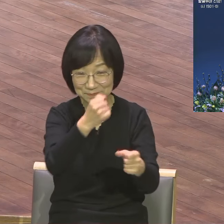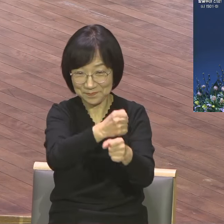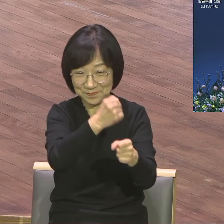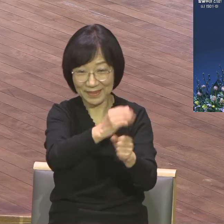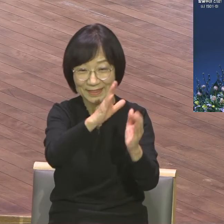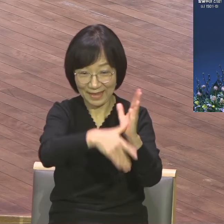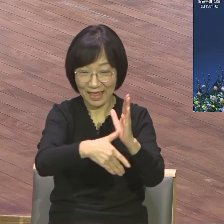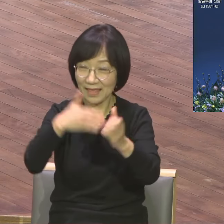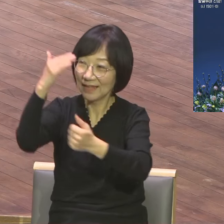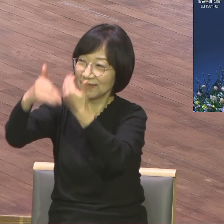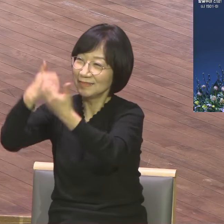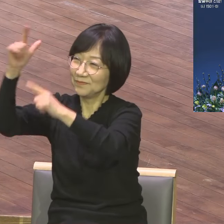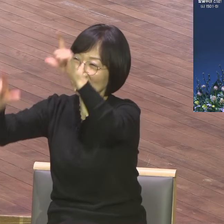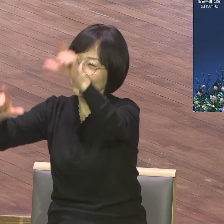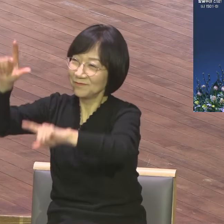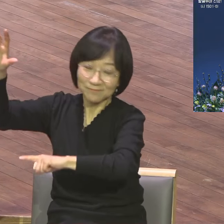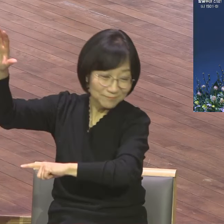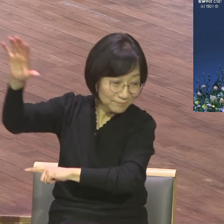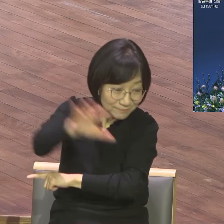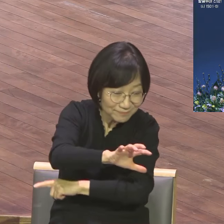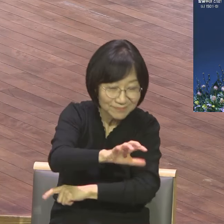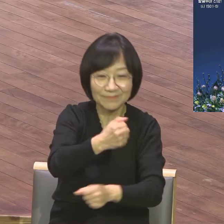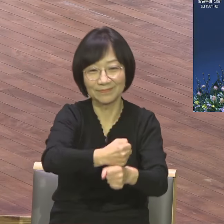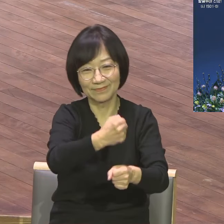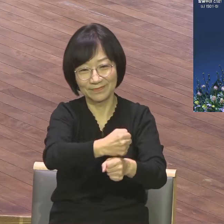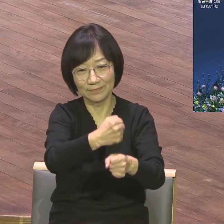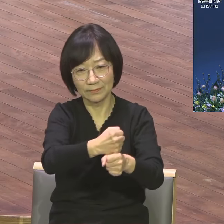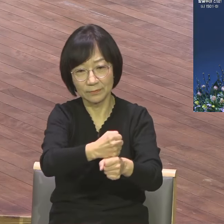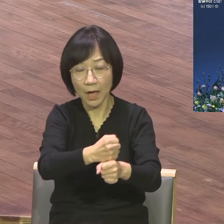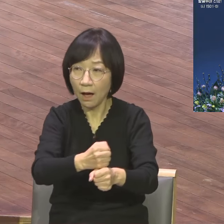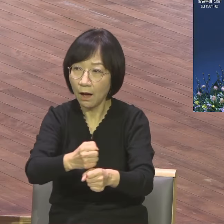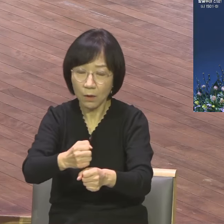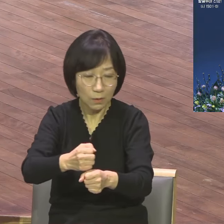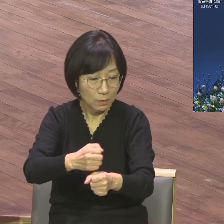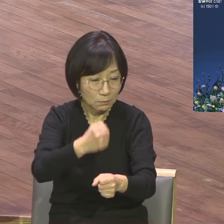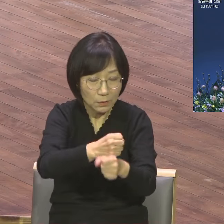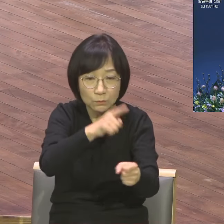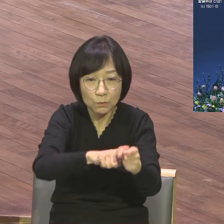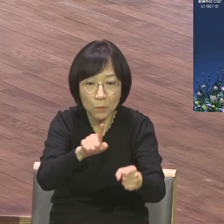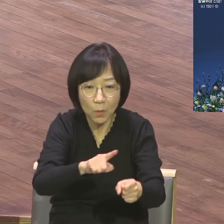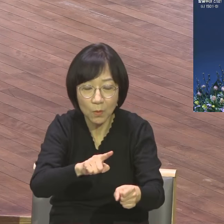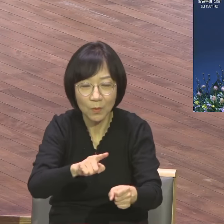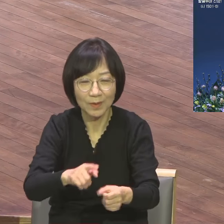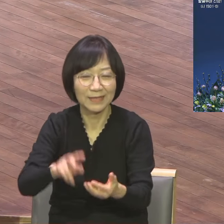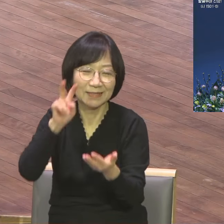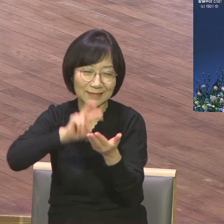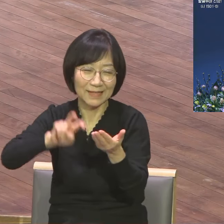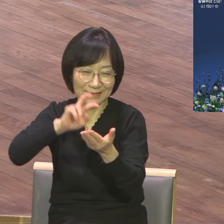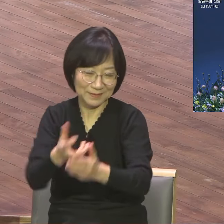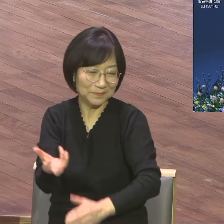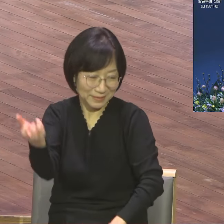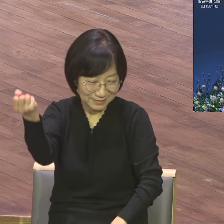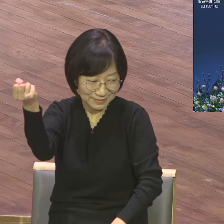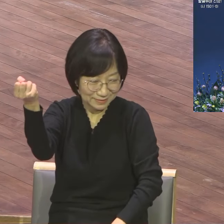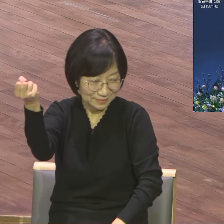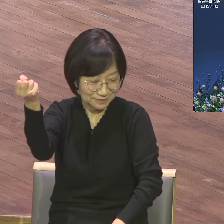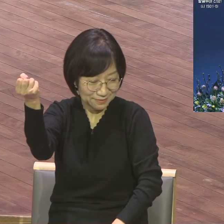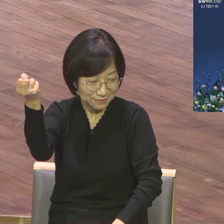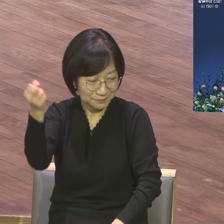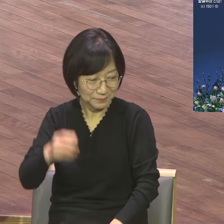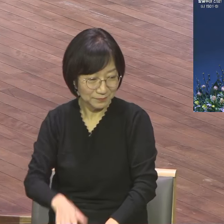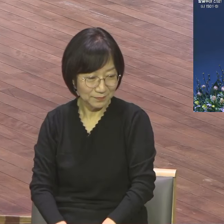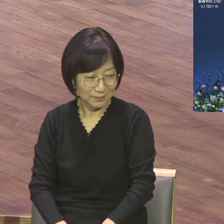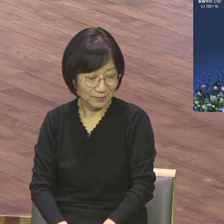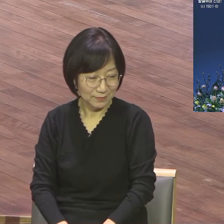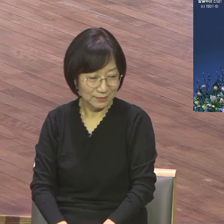하나님의 형상대로 창조한 것이 뭐냐? 찬양받기 위해서 시편 22편 3편에 보면요 3절에 보면